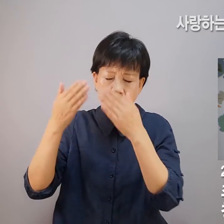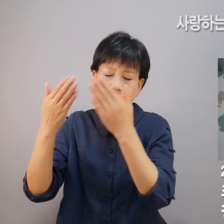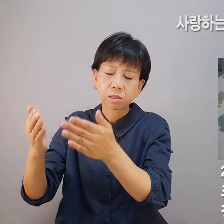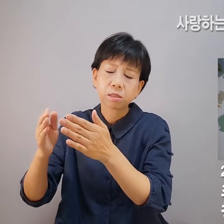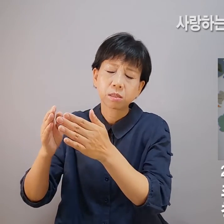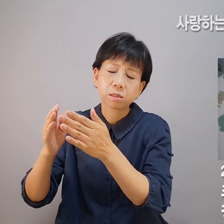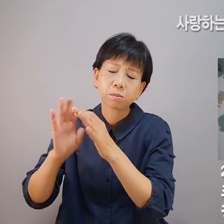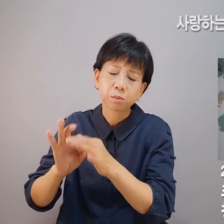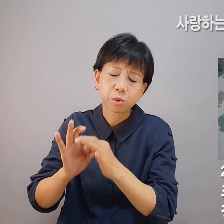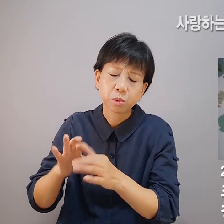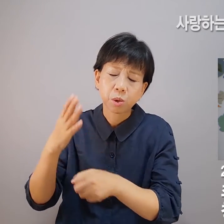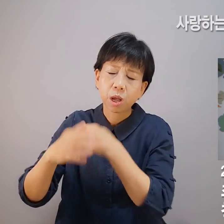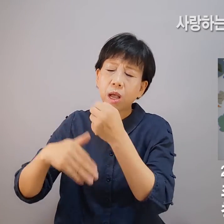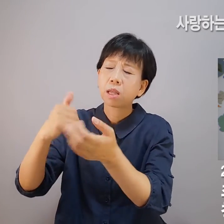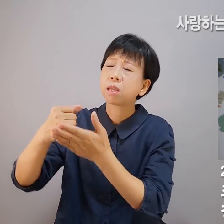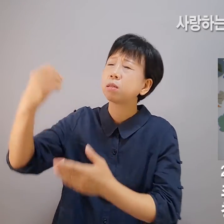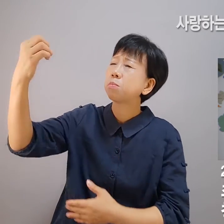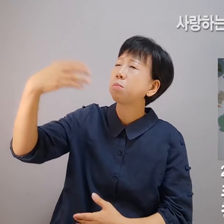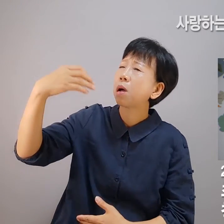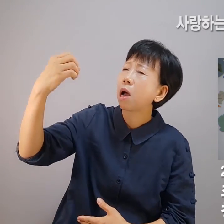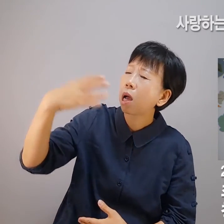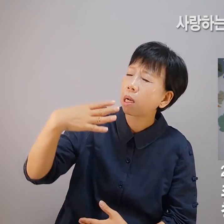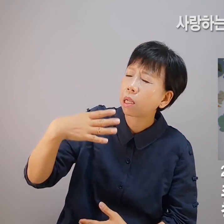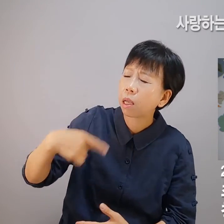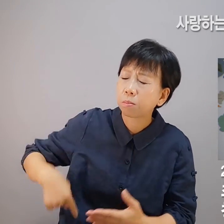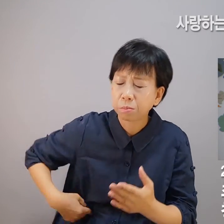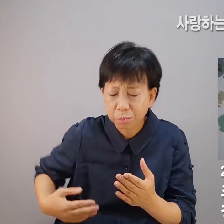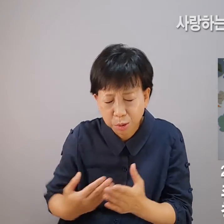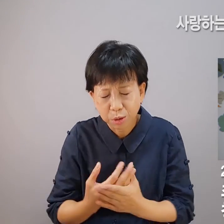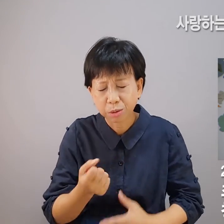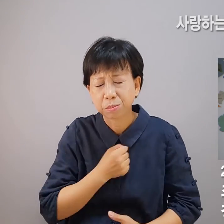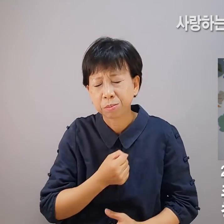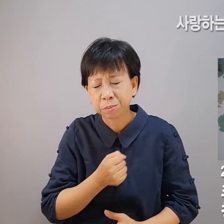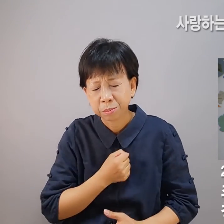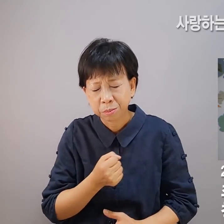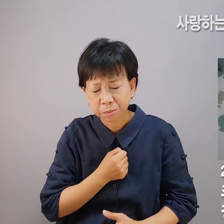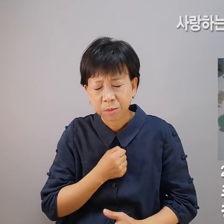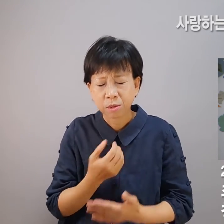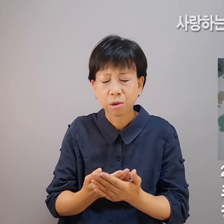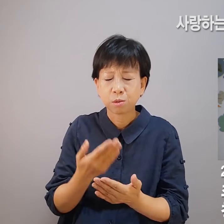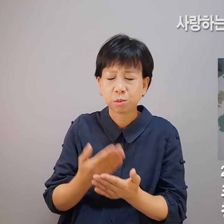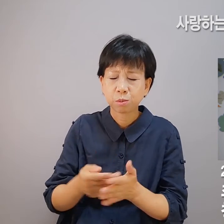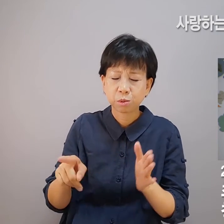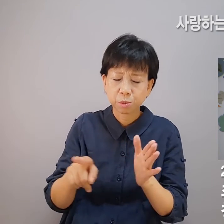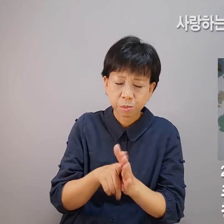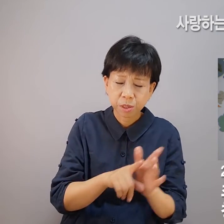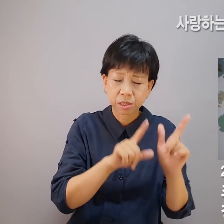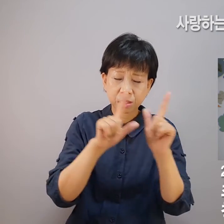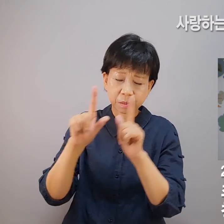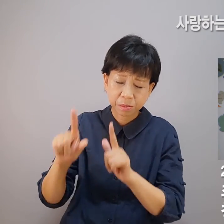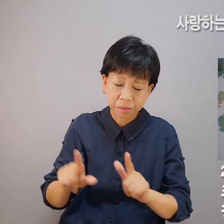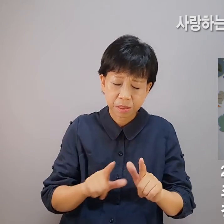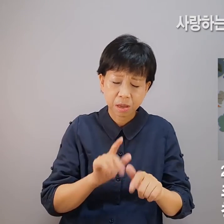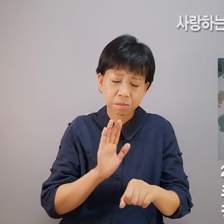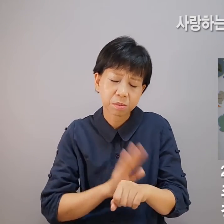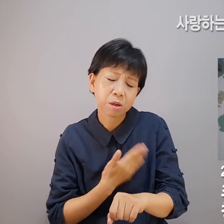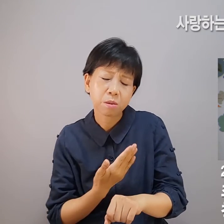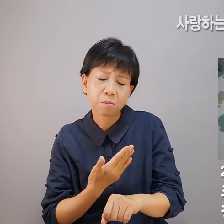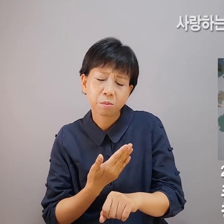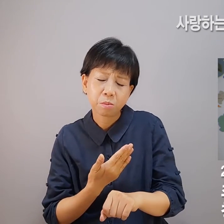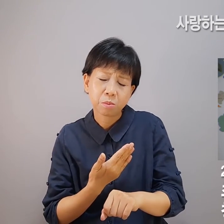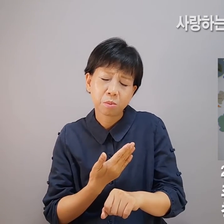드리면서 하나님이 하시는 말씀을 듣고 어찌할꼬 통해 자복할 수 있도록, 지금까지 믿음으로 살지 못했음을